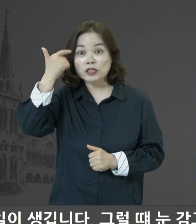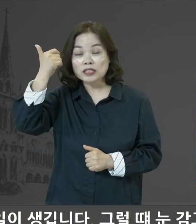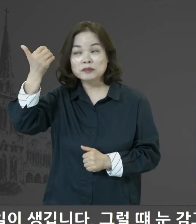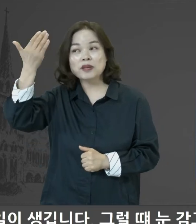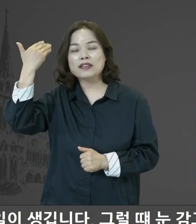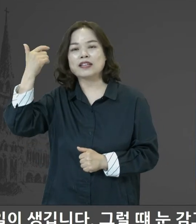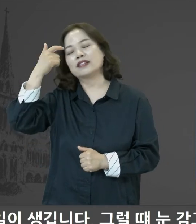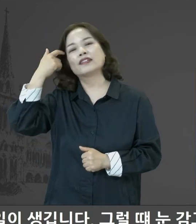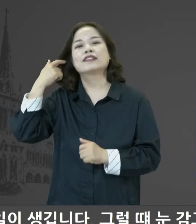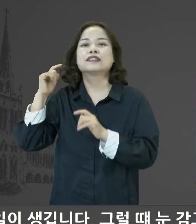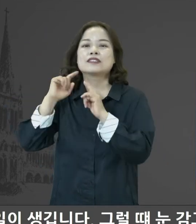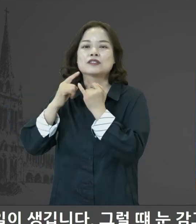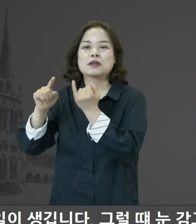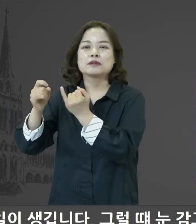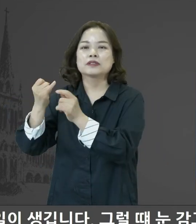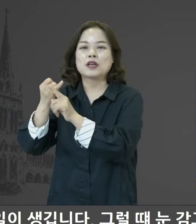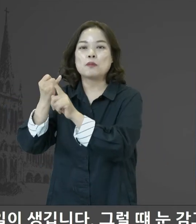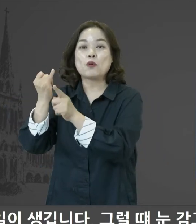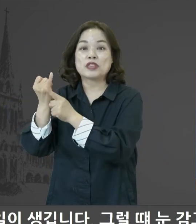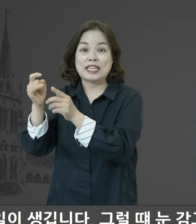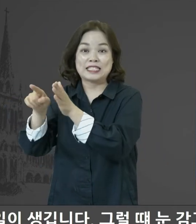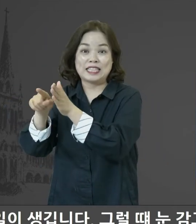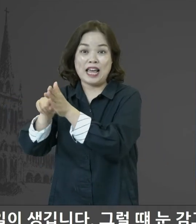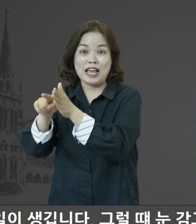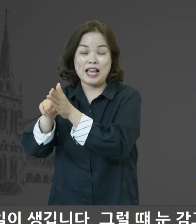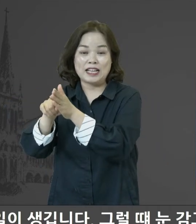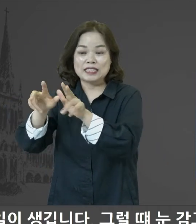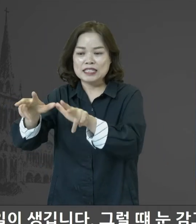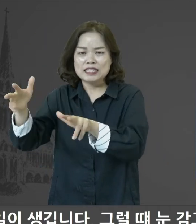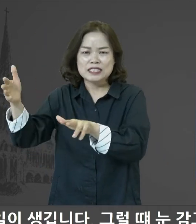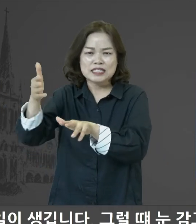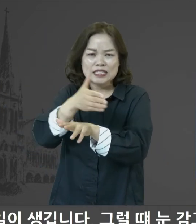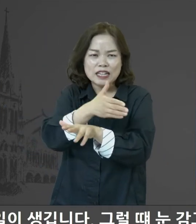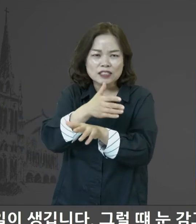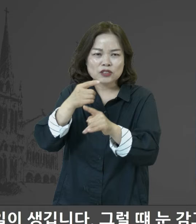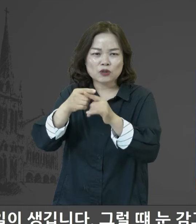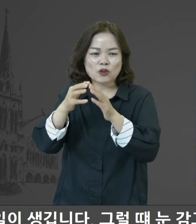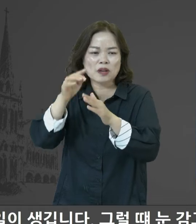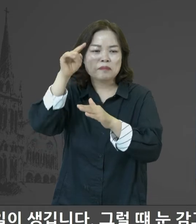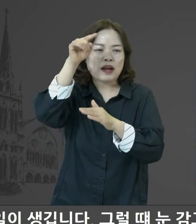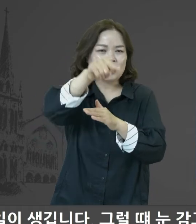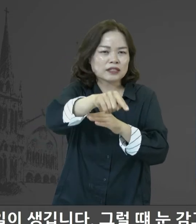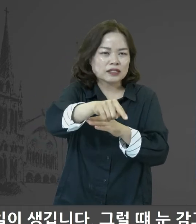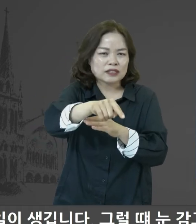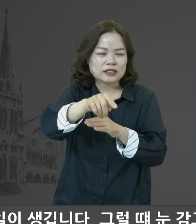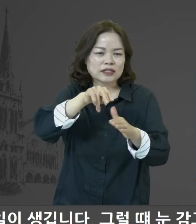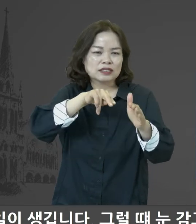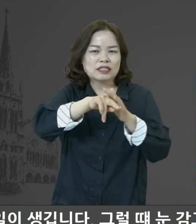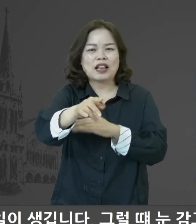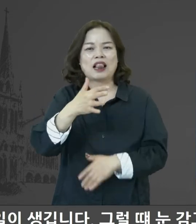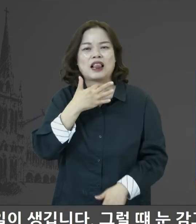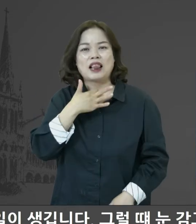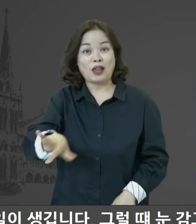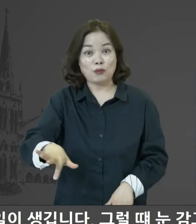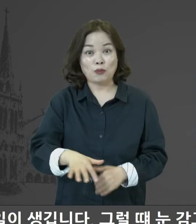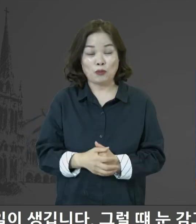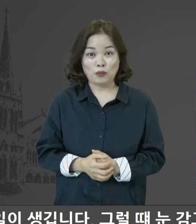저는 개인적으로 모태신앙입니다. 지금까지 단 한 번도 교회 밖을 떠나서 일탈해 본 적이 없는